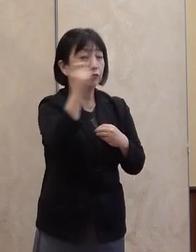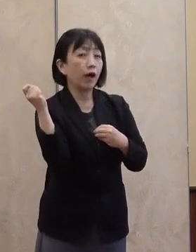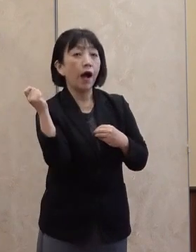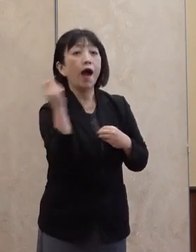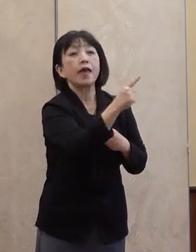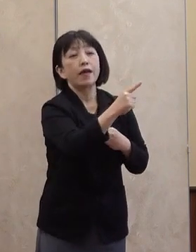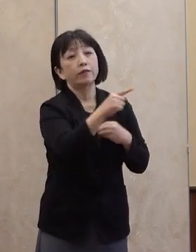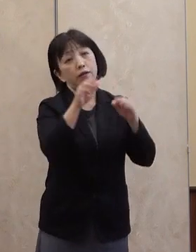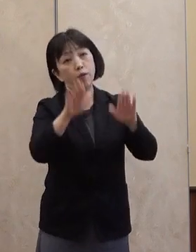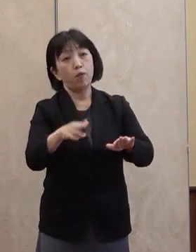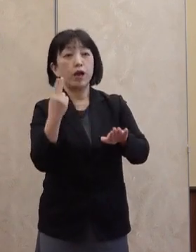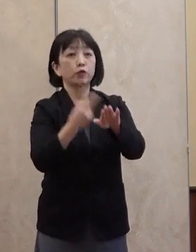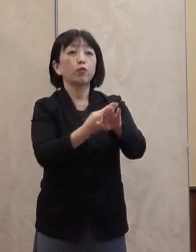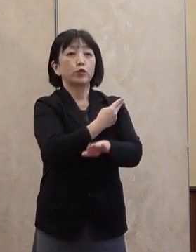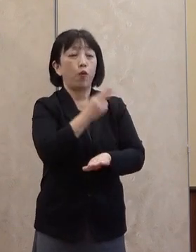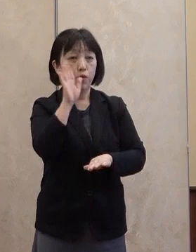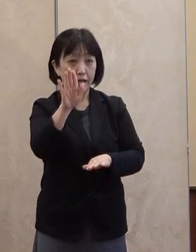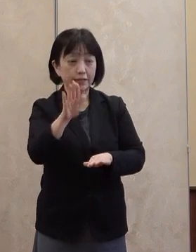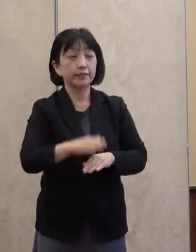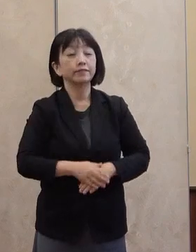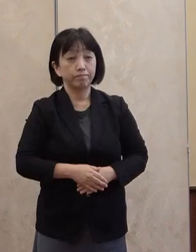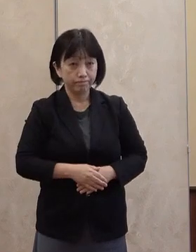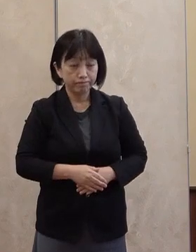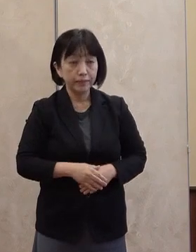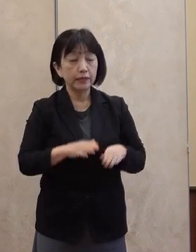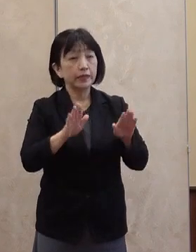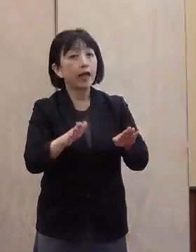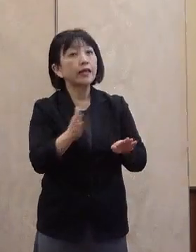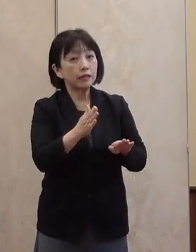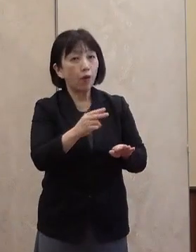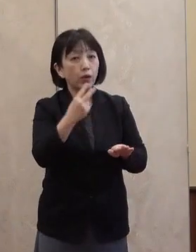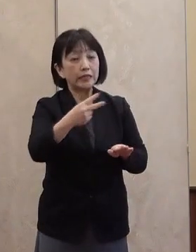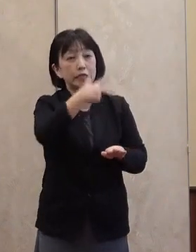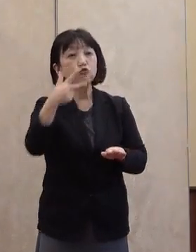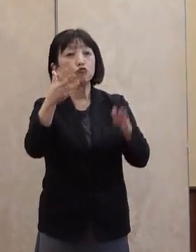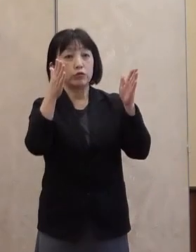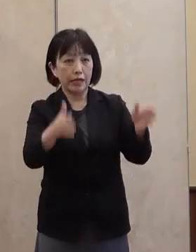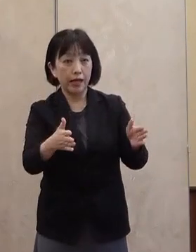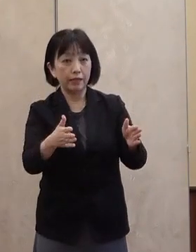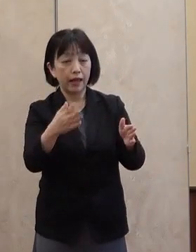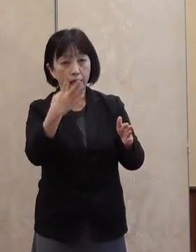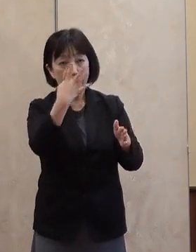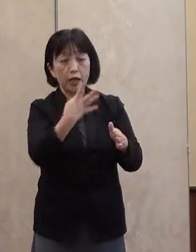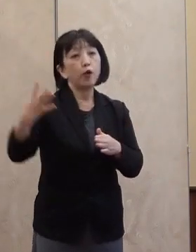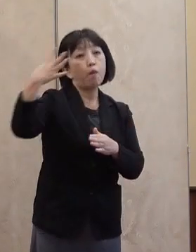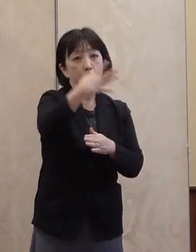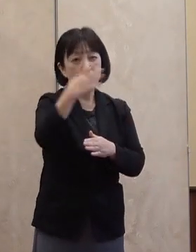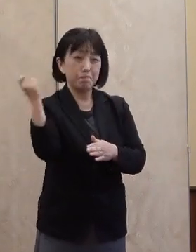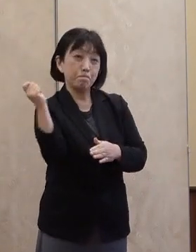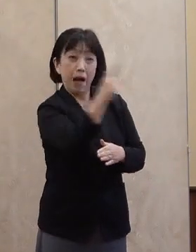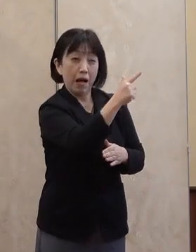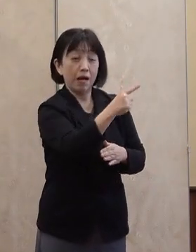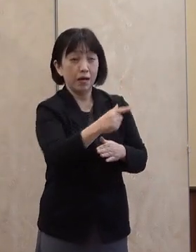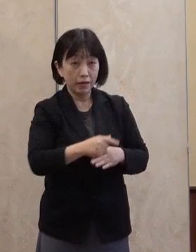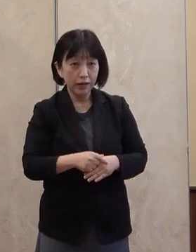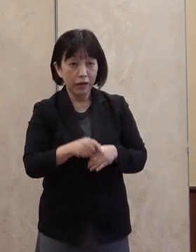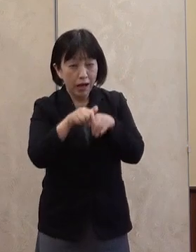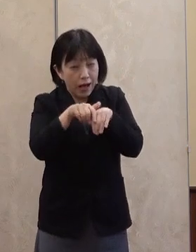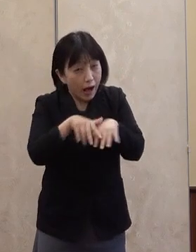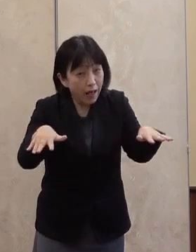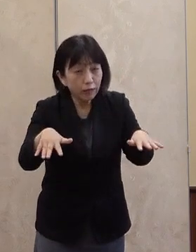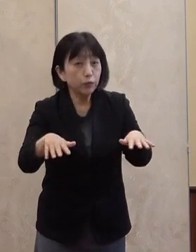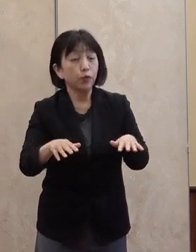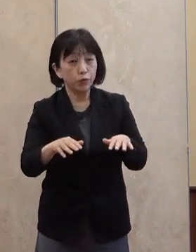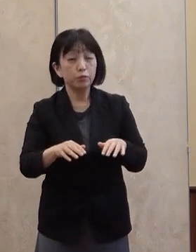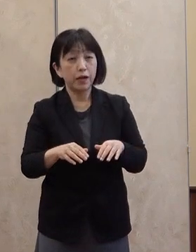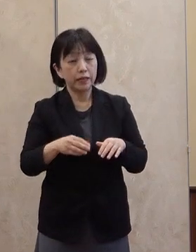。この2週間で4倍の速度です。一気に感染が急拡